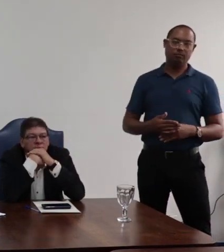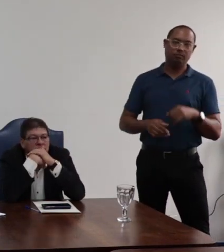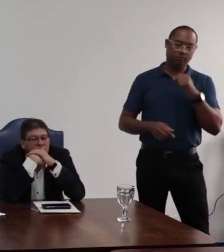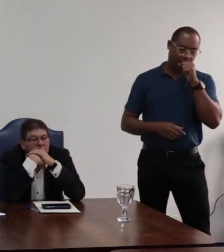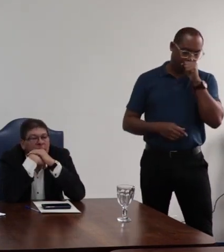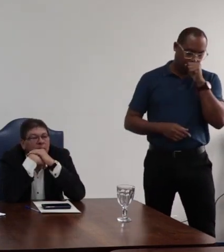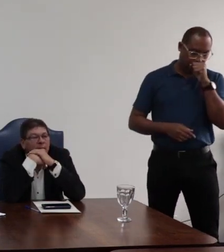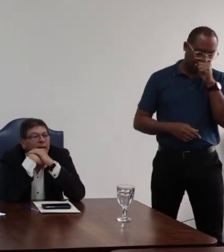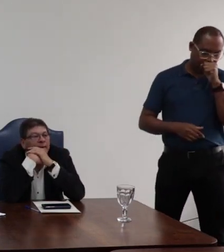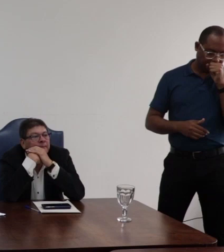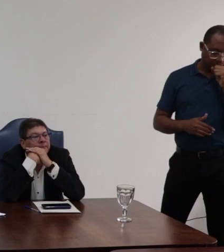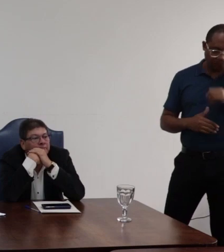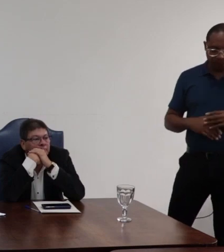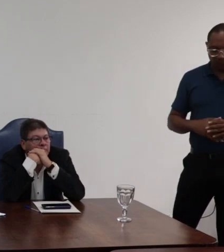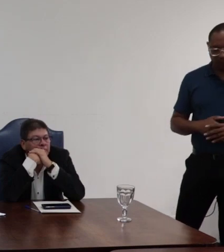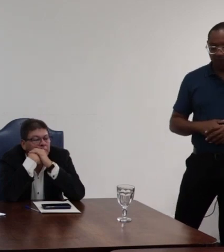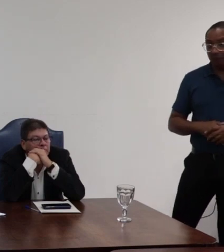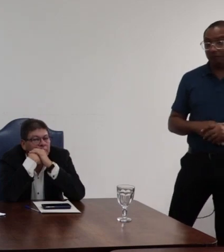Obrigado.